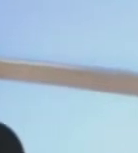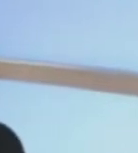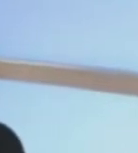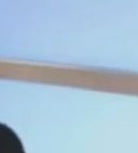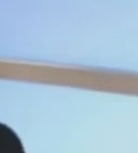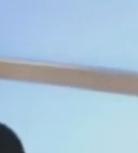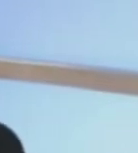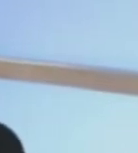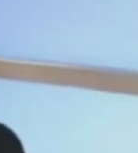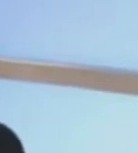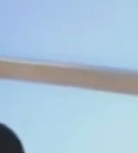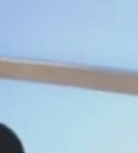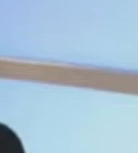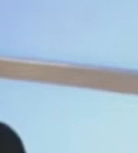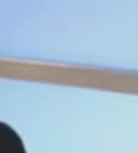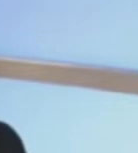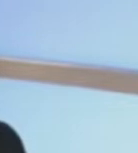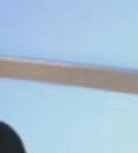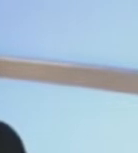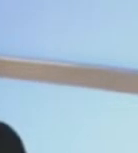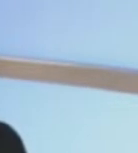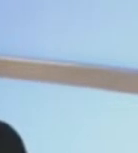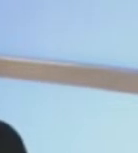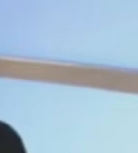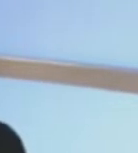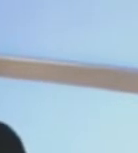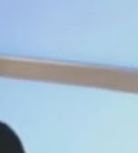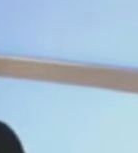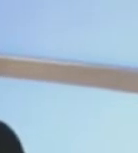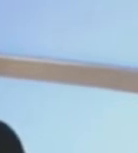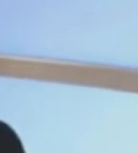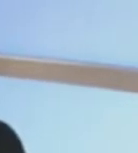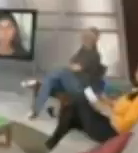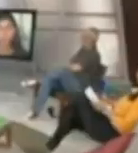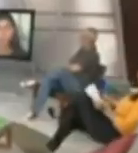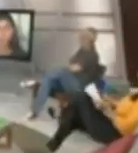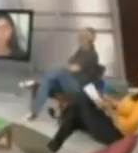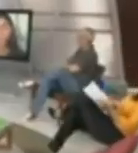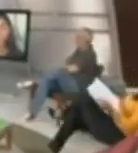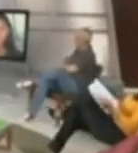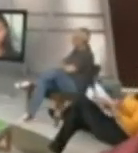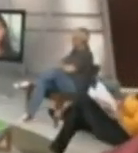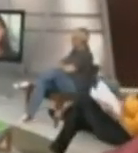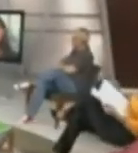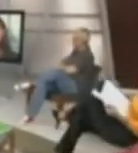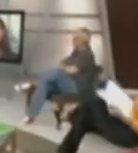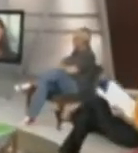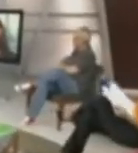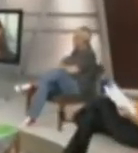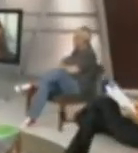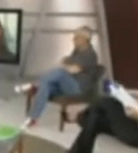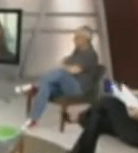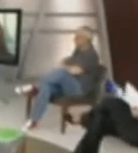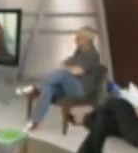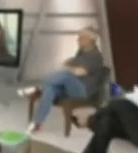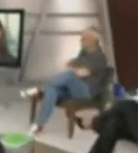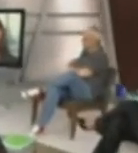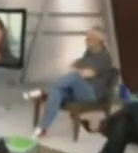transgênico provocou câncer em ratos. Aí já viu a bomba que deve ter sido essa notícia aí, né, Joana? Boa tarde para